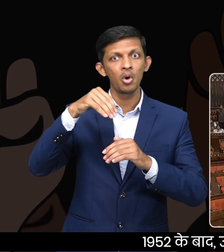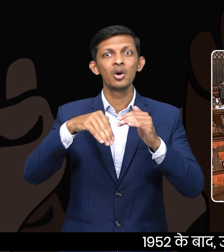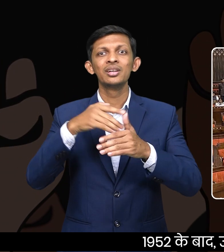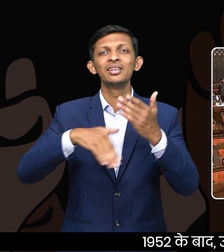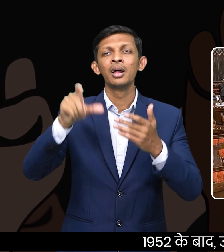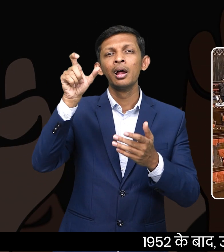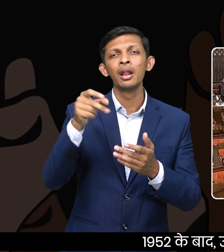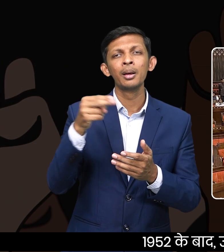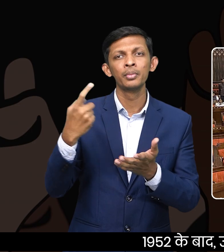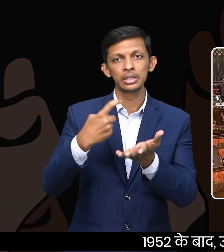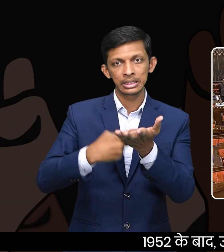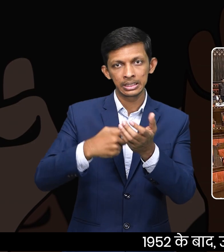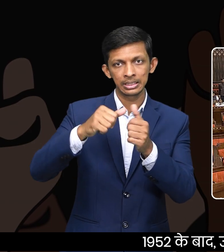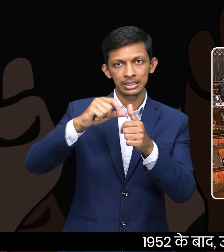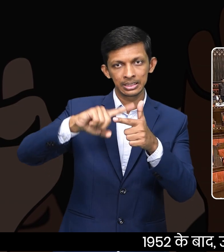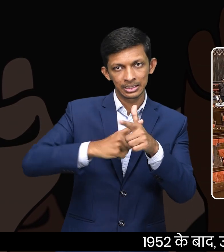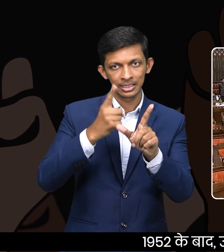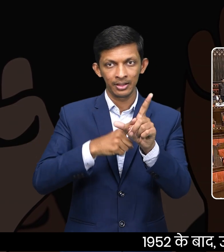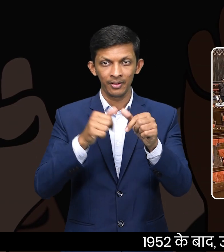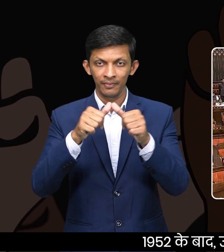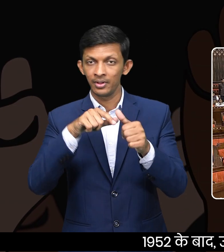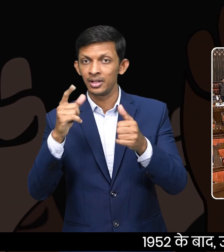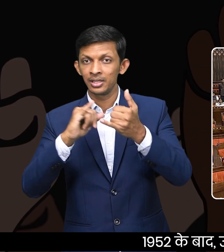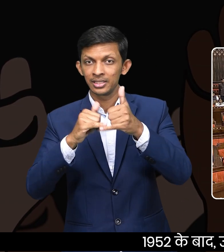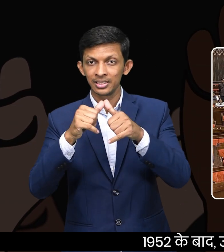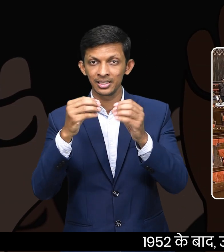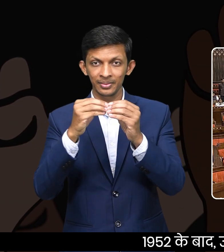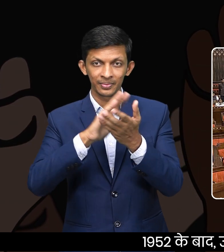1952 के बाद उन्हें राज्यसभा के लिए चुना गया।